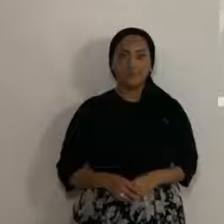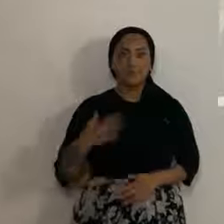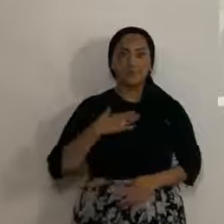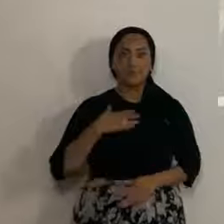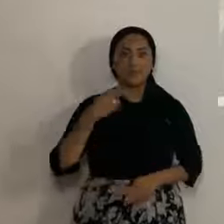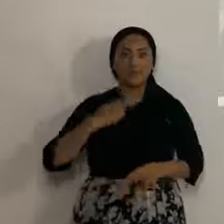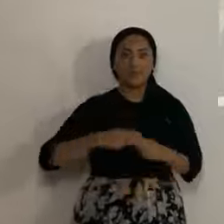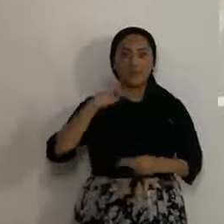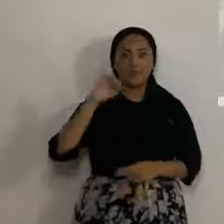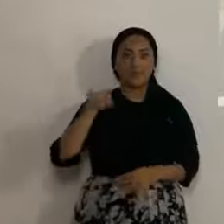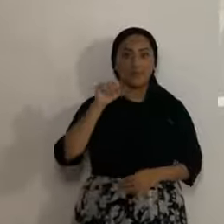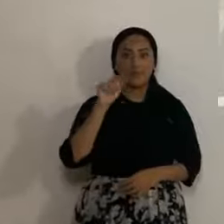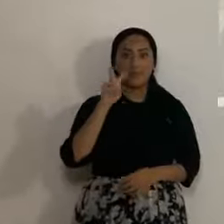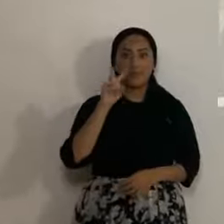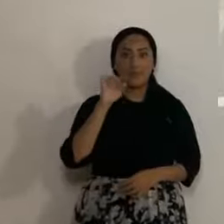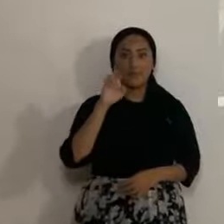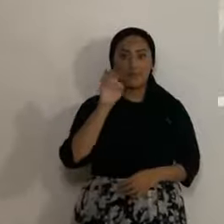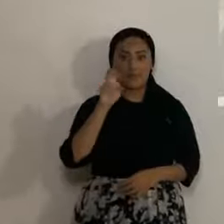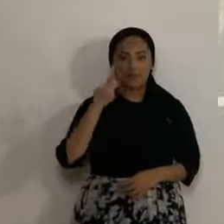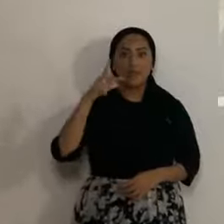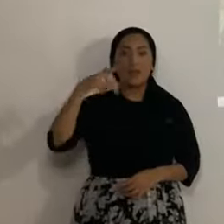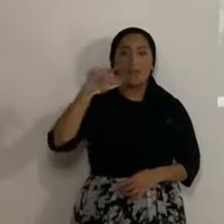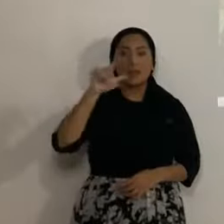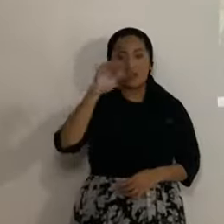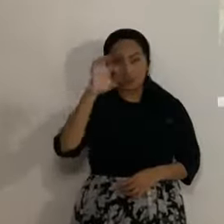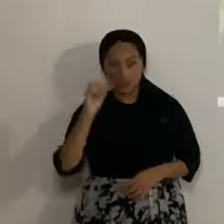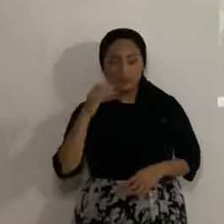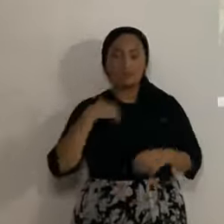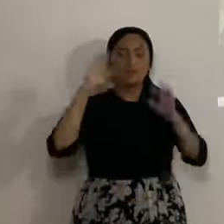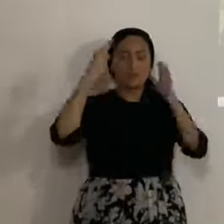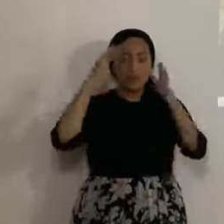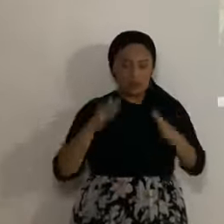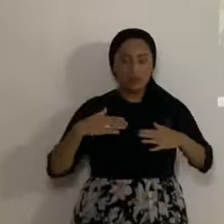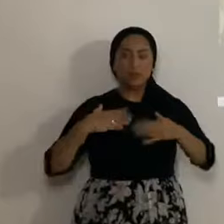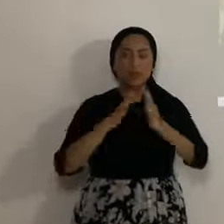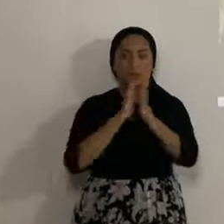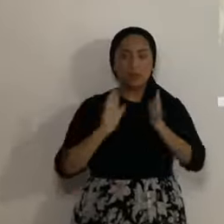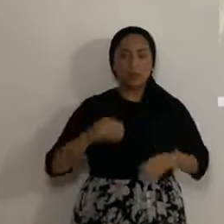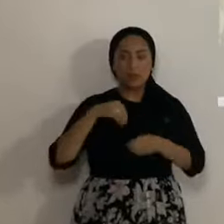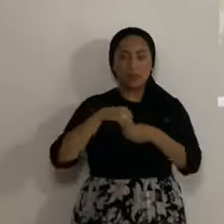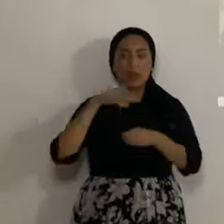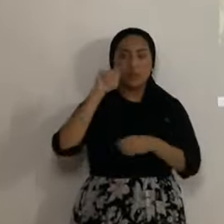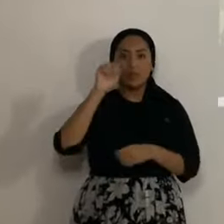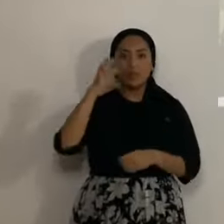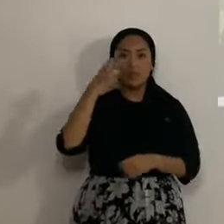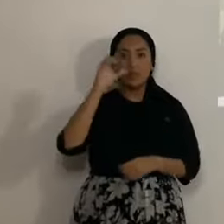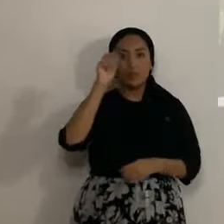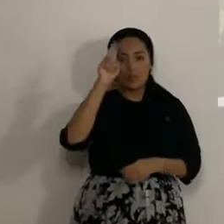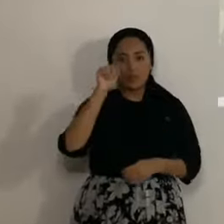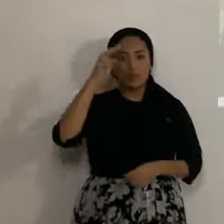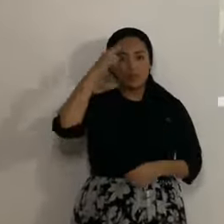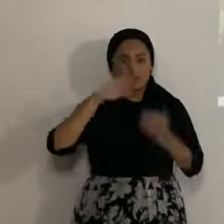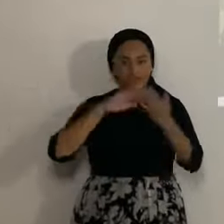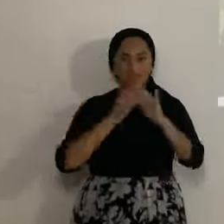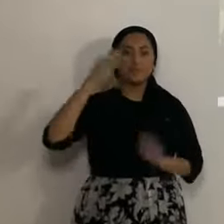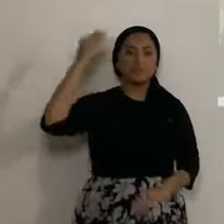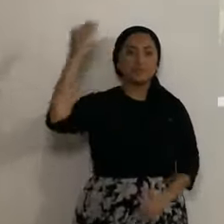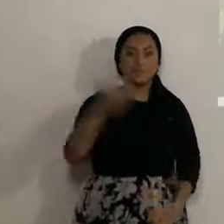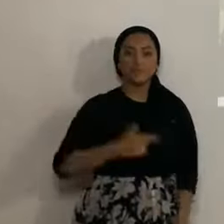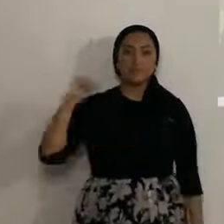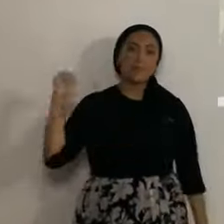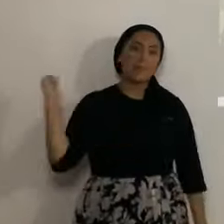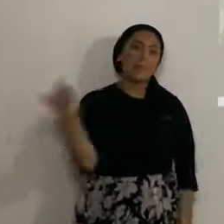y su servidor, doctor Javier Palacios Elorio, Rueda y Pastor de la Congregación Gozo y Paz, acá en Tehuacán, Puebla, México. Sean bienvenidos